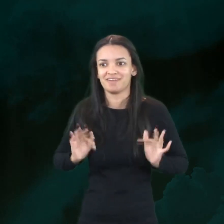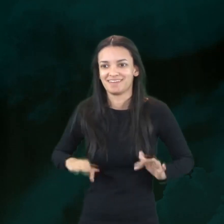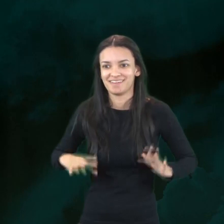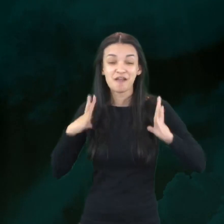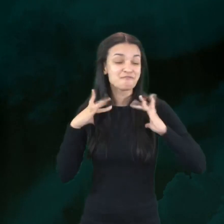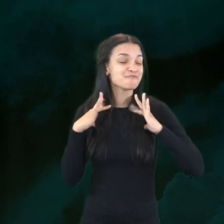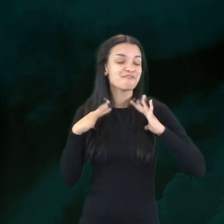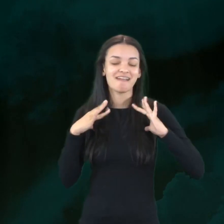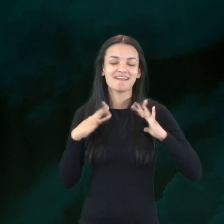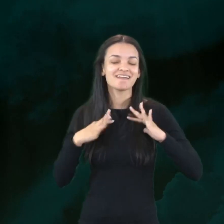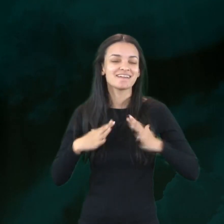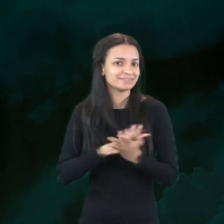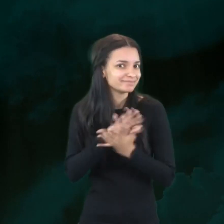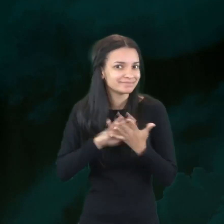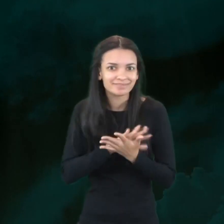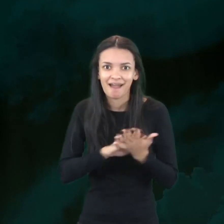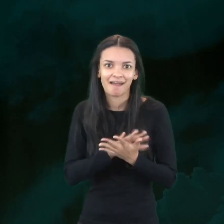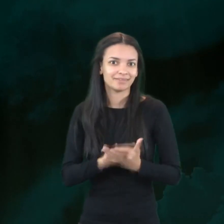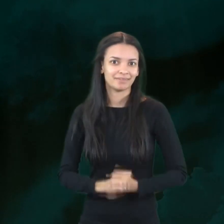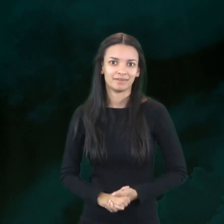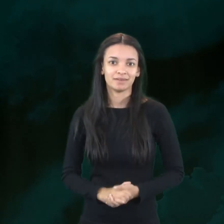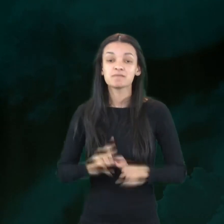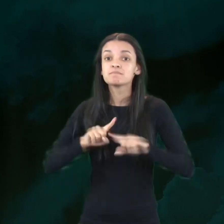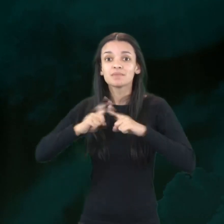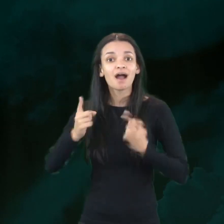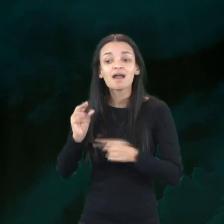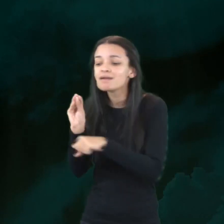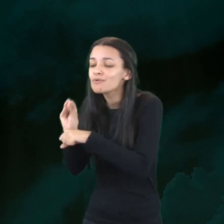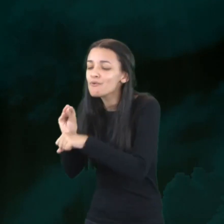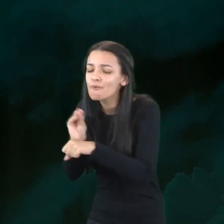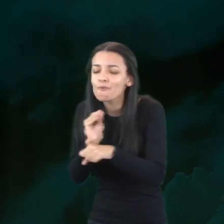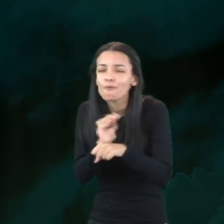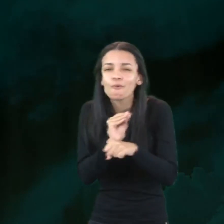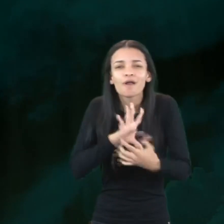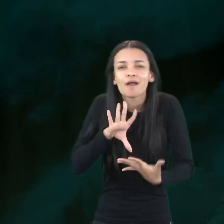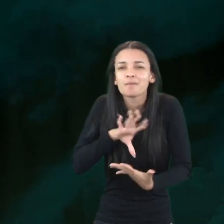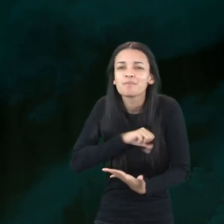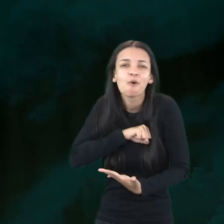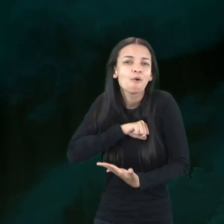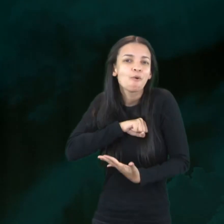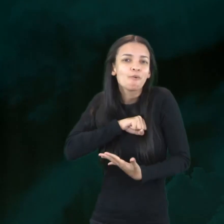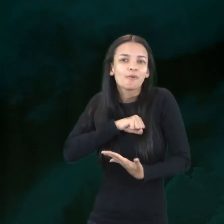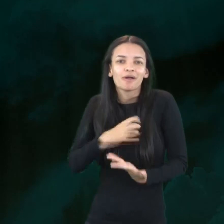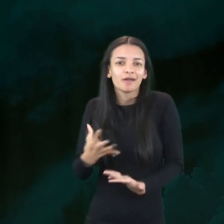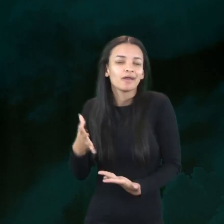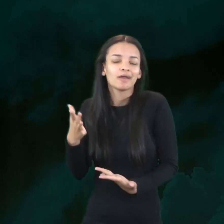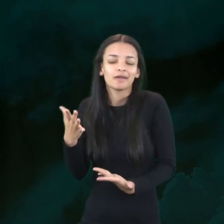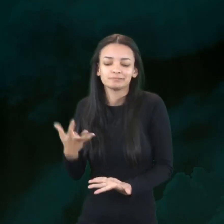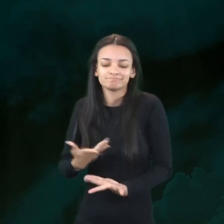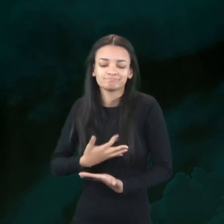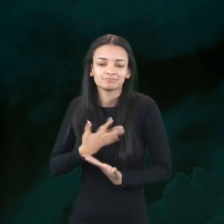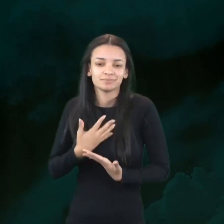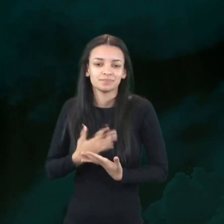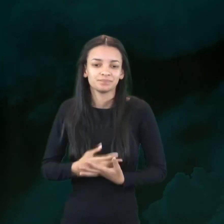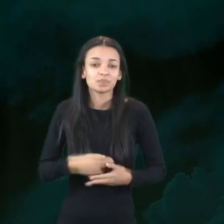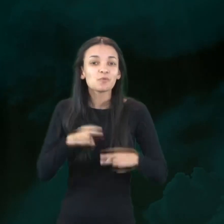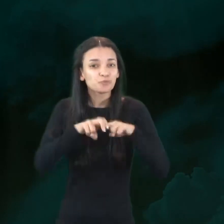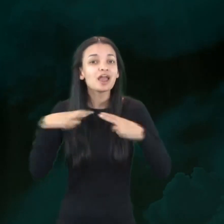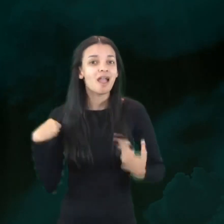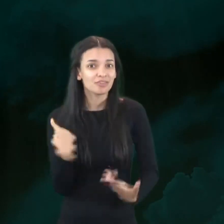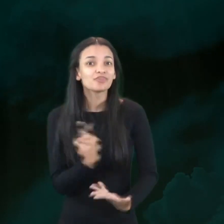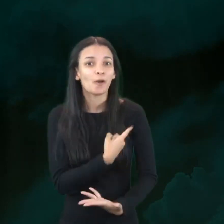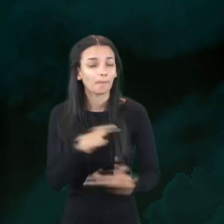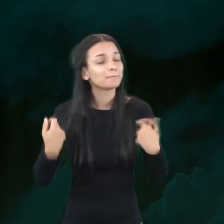cuida com amor, com carinho. Irmãos, é isso que nós precisamos, irmãos. Nessa época final, precisamos ser